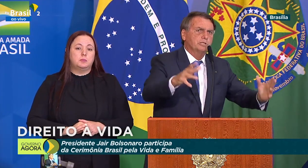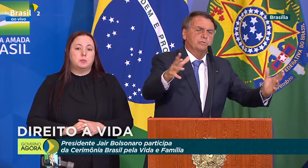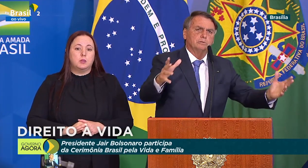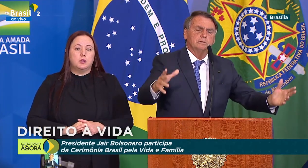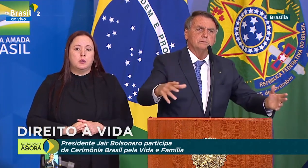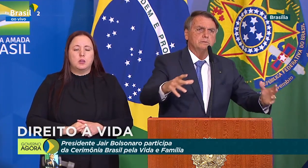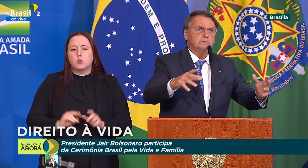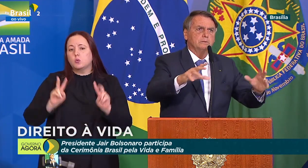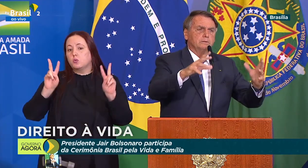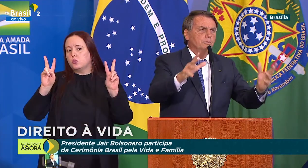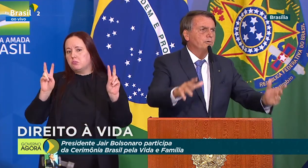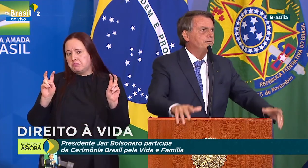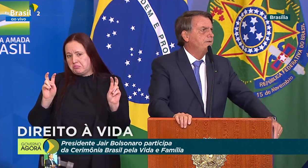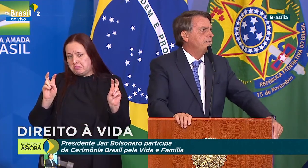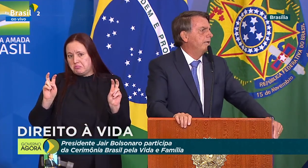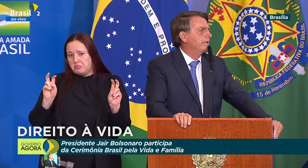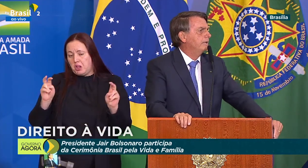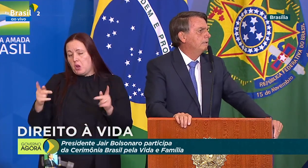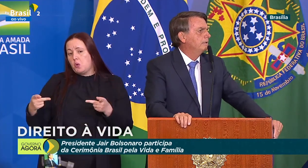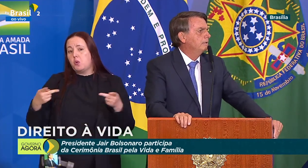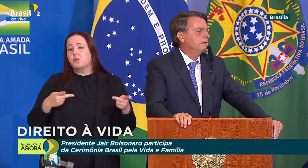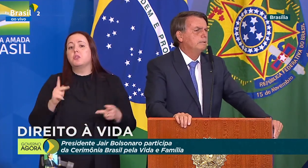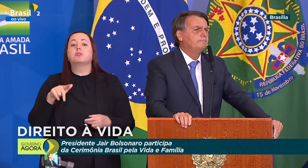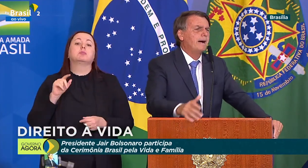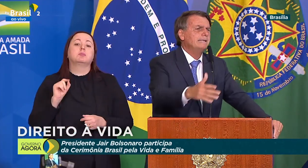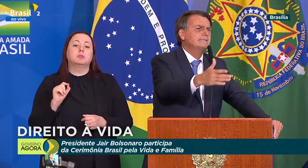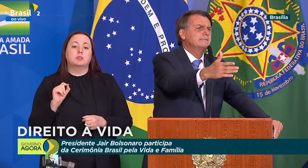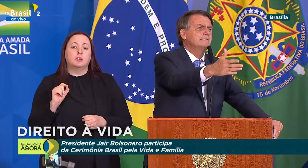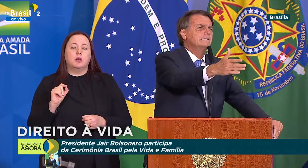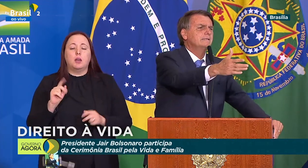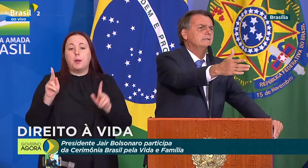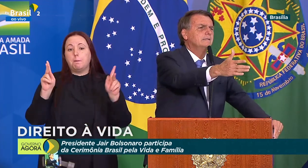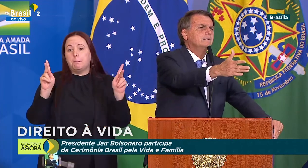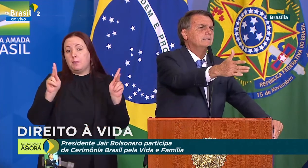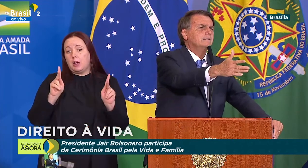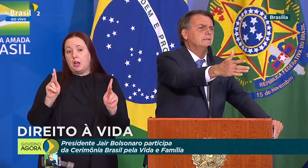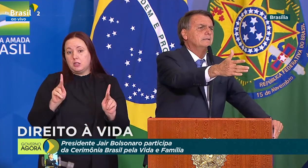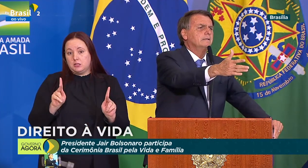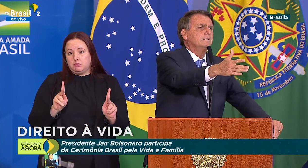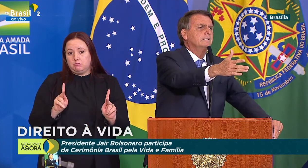e me o título do convite era paz